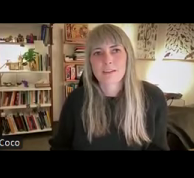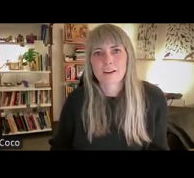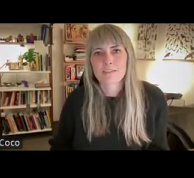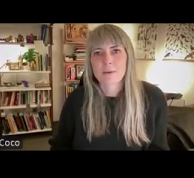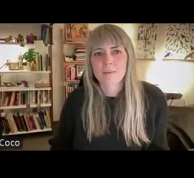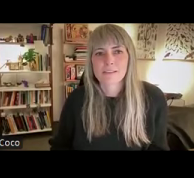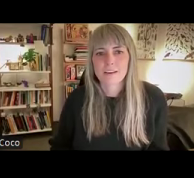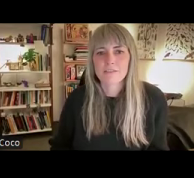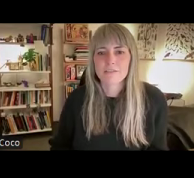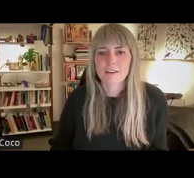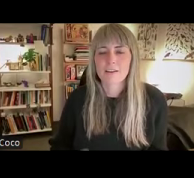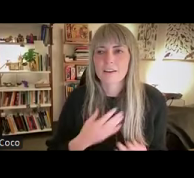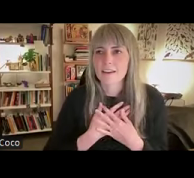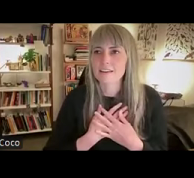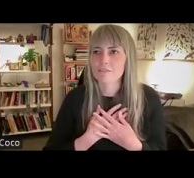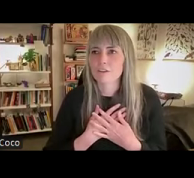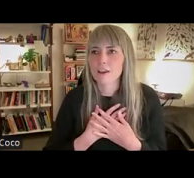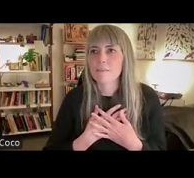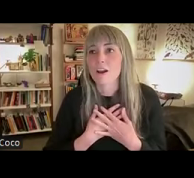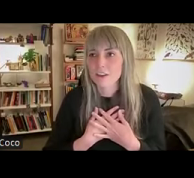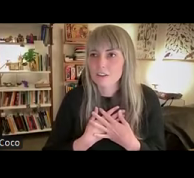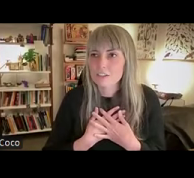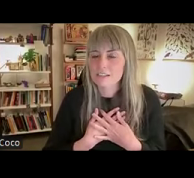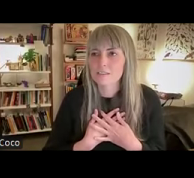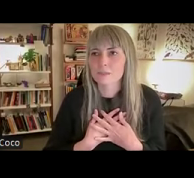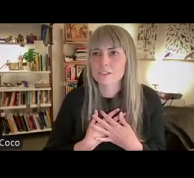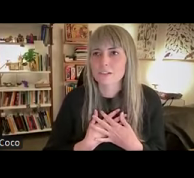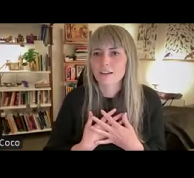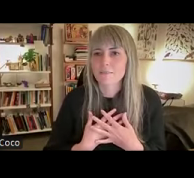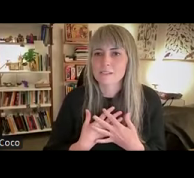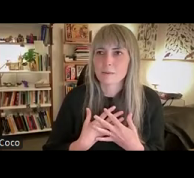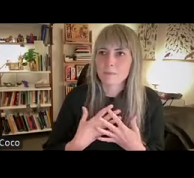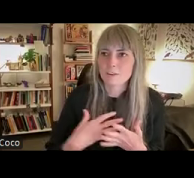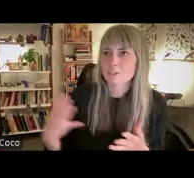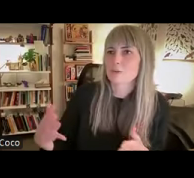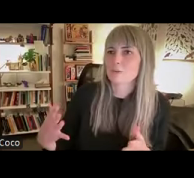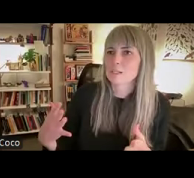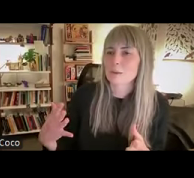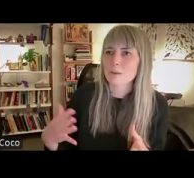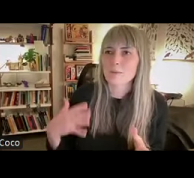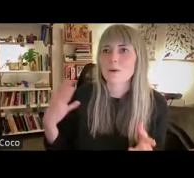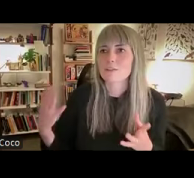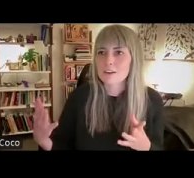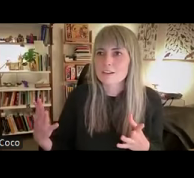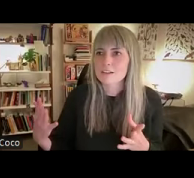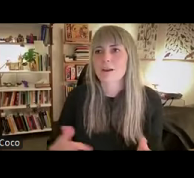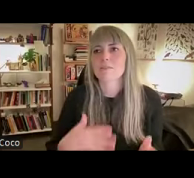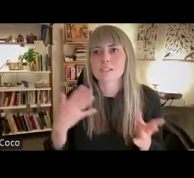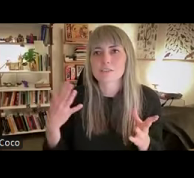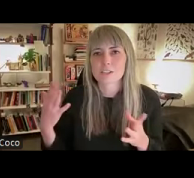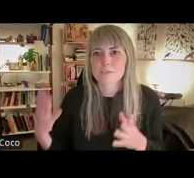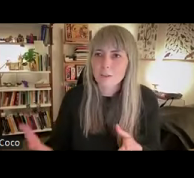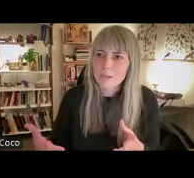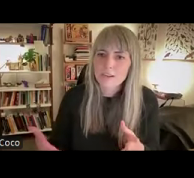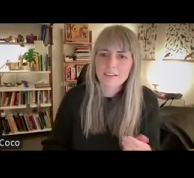personal Entonces, background about solo myself. para How contarles did un I poco get sobre involved? mí, I'm cómo an es que yo me audiologist, involucré. which Soy is a un professional who works audióloga, with que people es who have una hearing persona loss or at